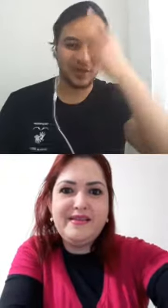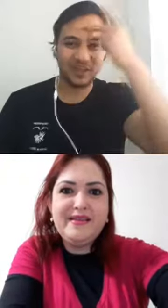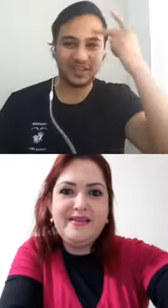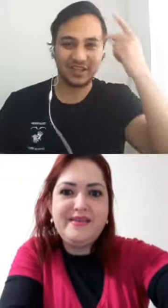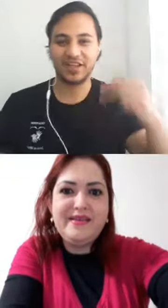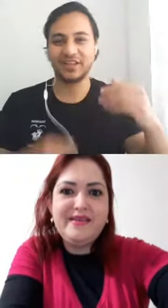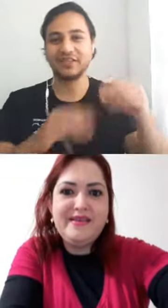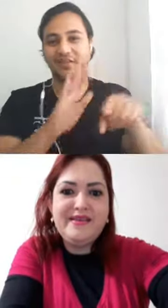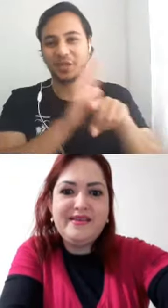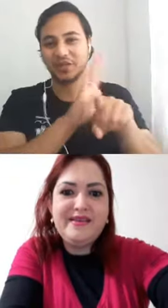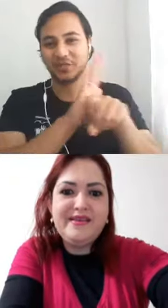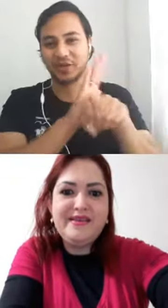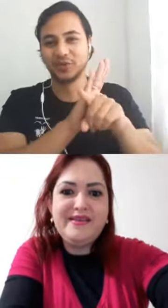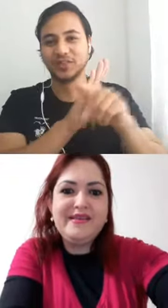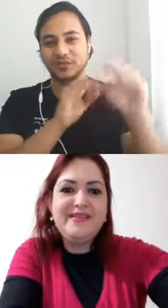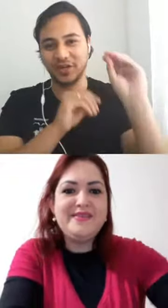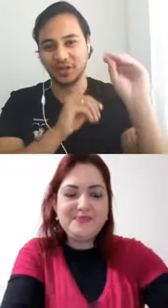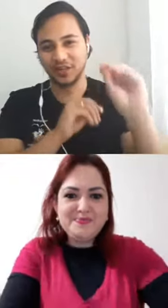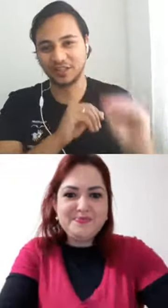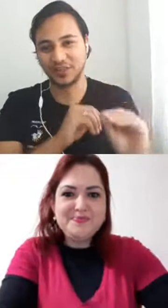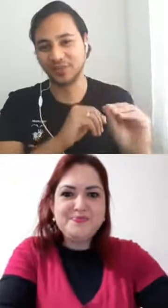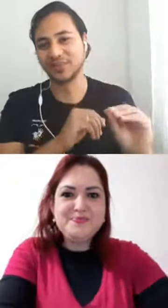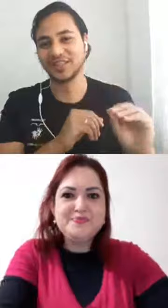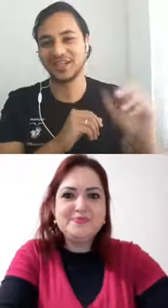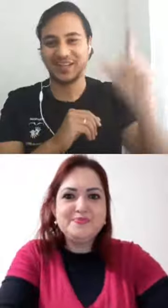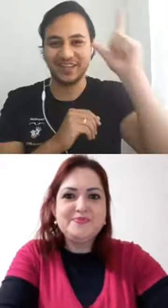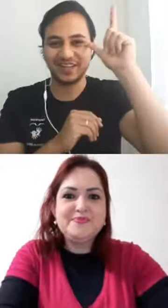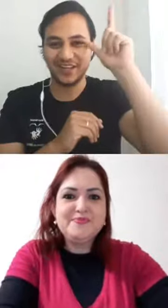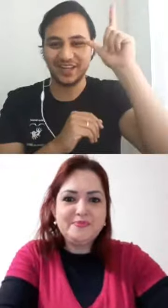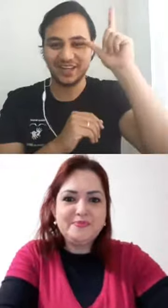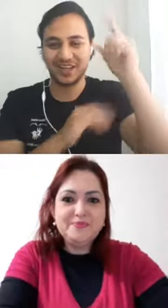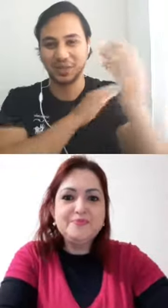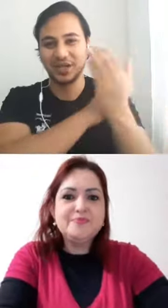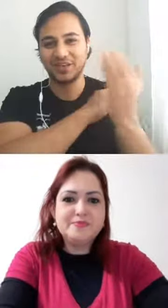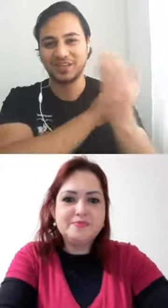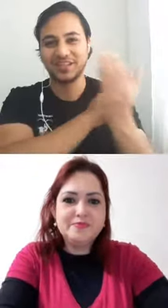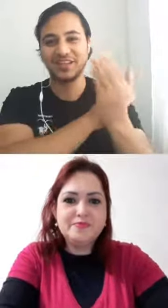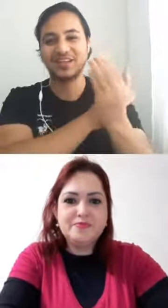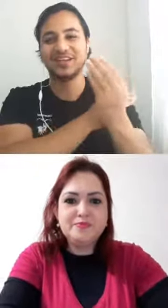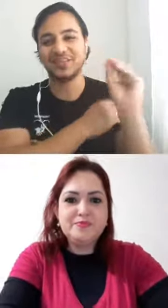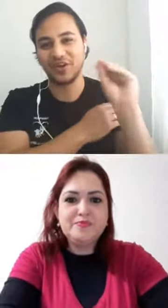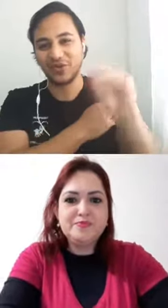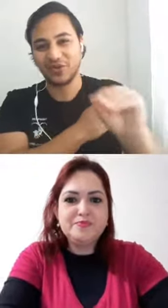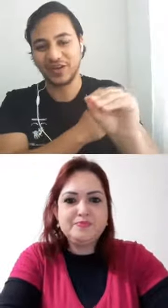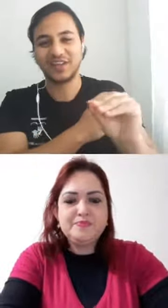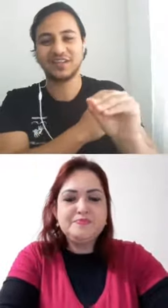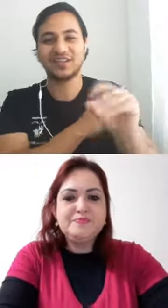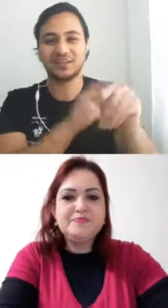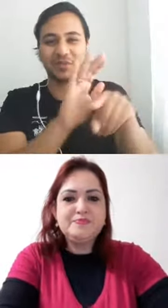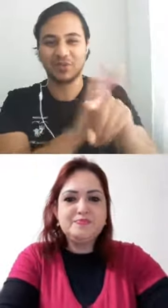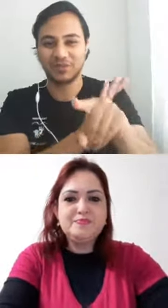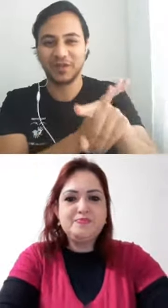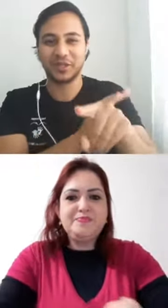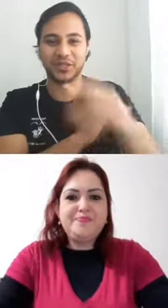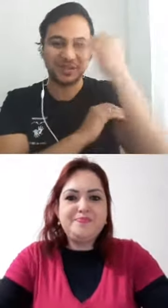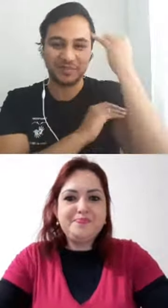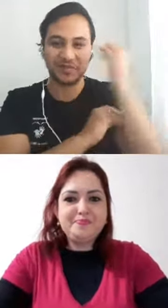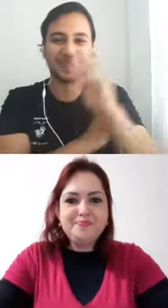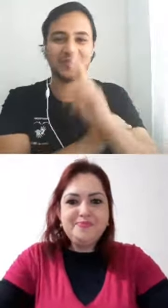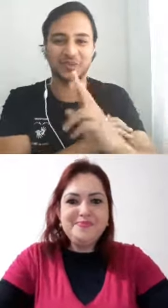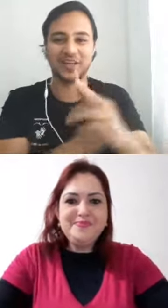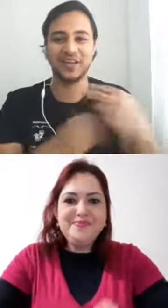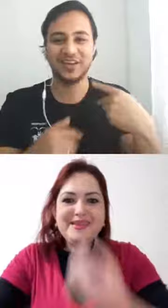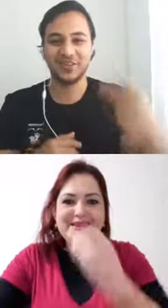Pessoal aí que querem deixar as perguntas, pode ir colocando as perguntas que a Larissa vai ajudar nós aqui. Vai colocar as perguntas para a